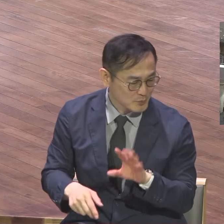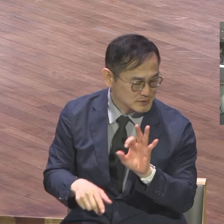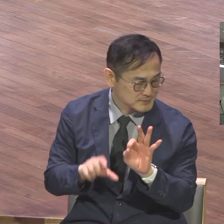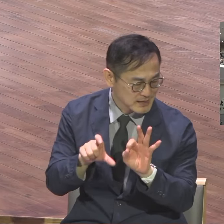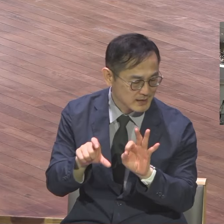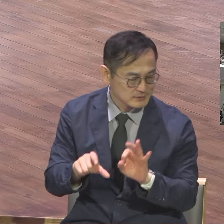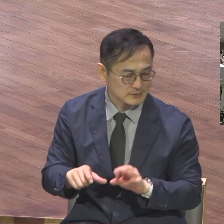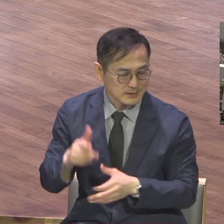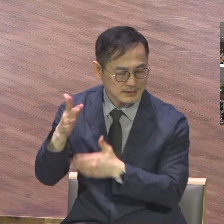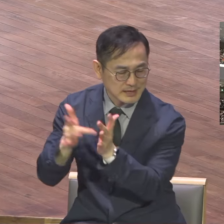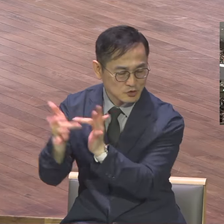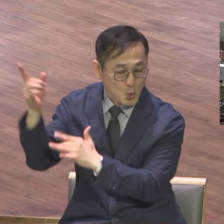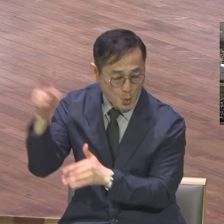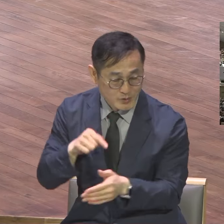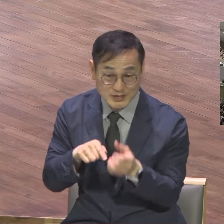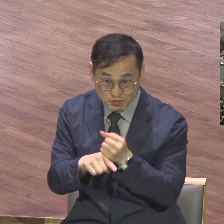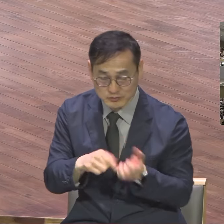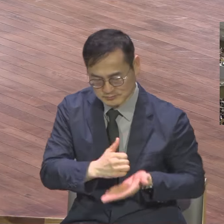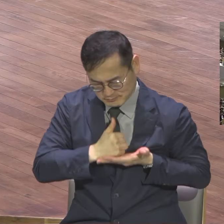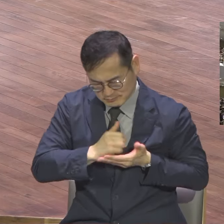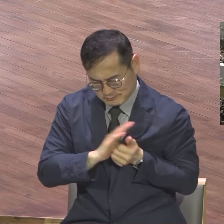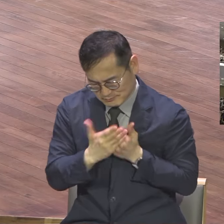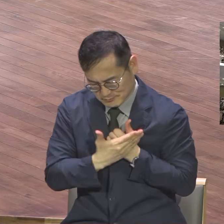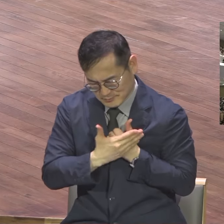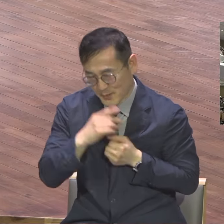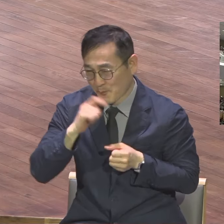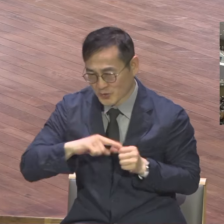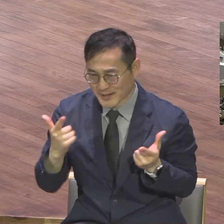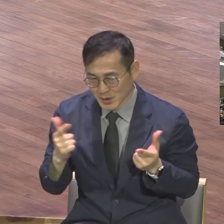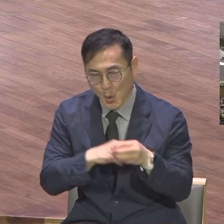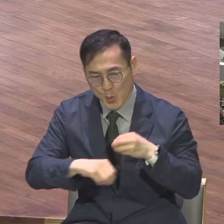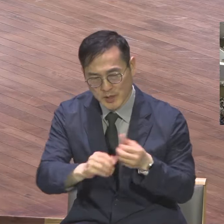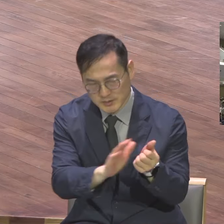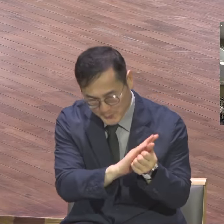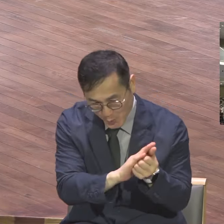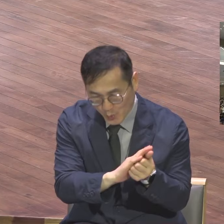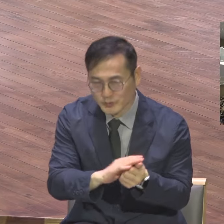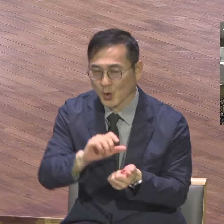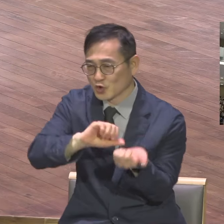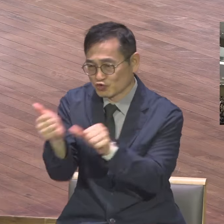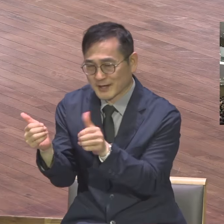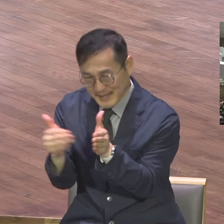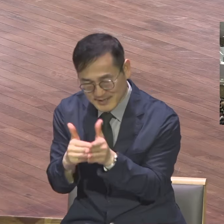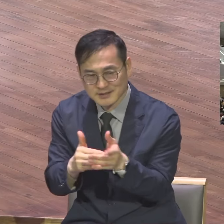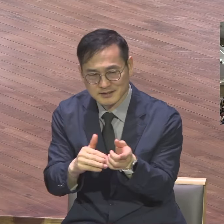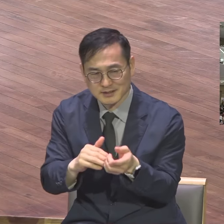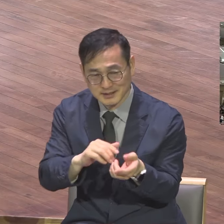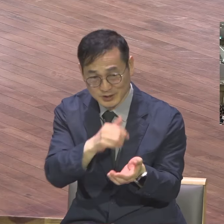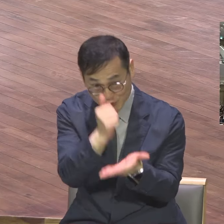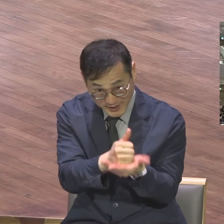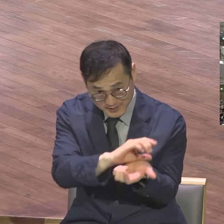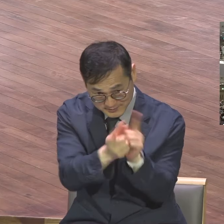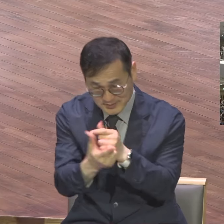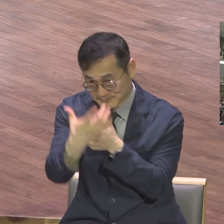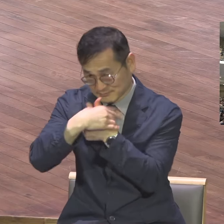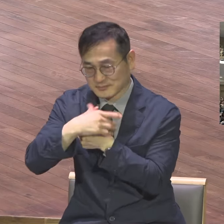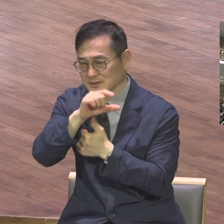아니라 도리어 섬기려 하고 자기 목숨을 많은 사람의 대속물로 주려 함이라. 자, 우리는